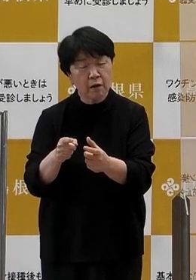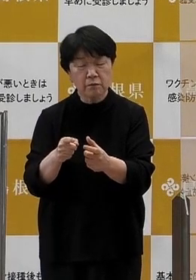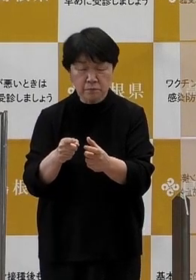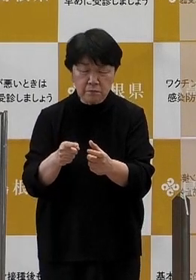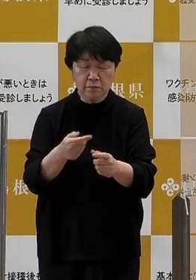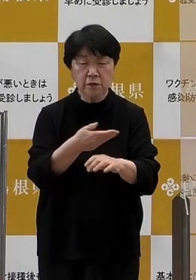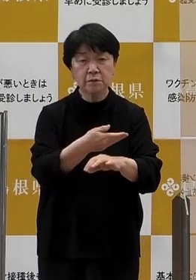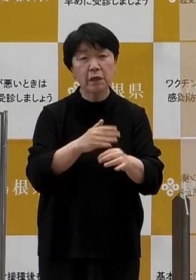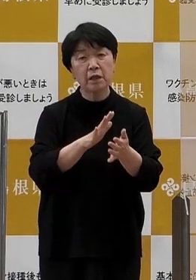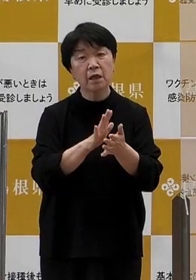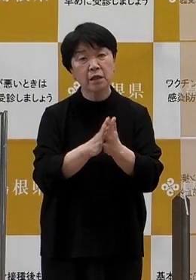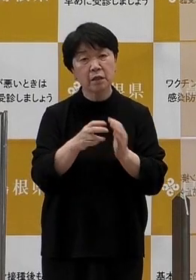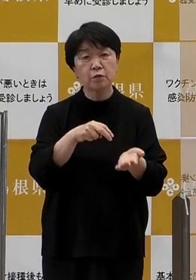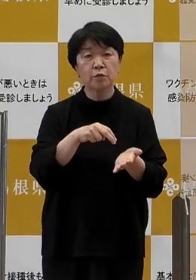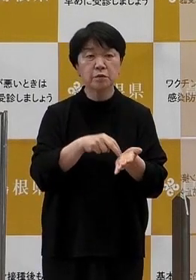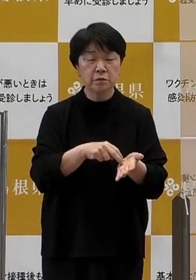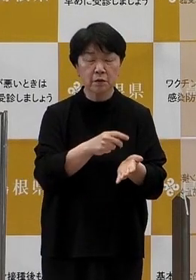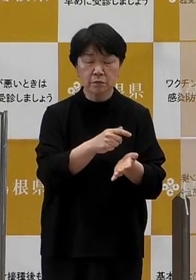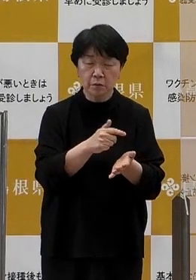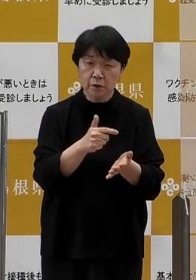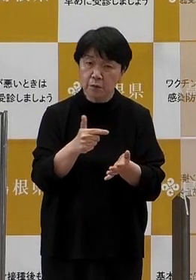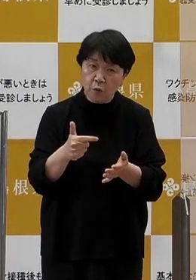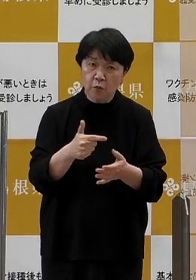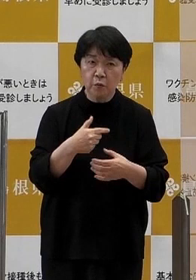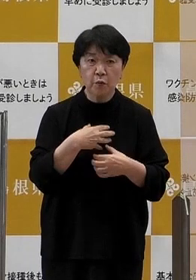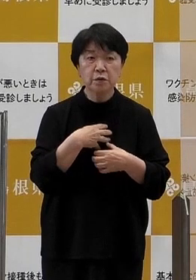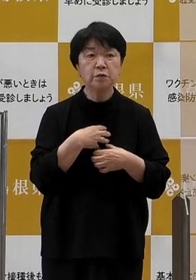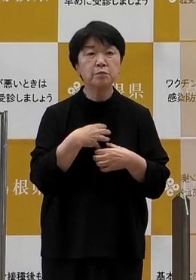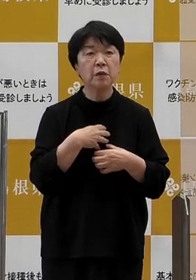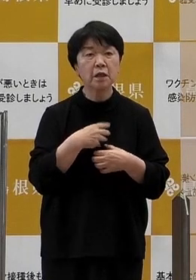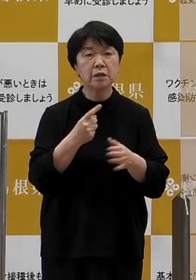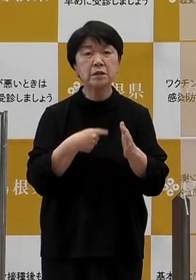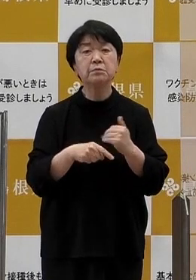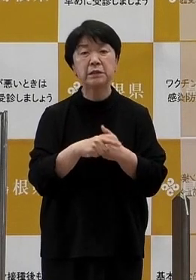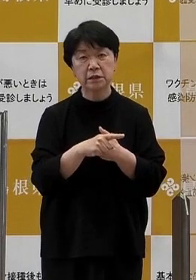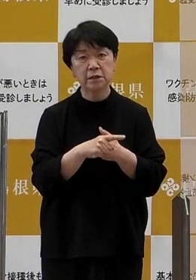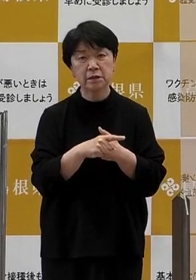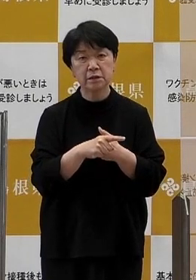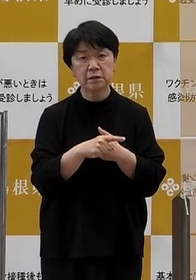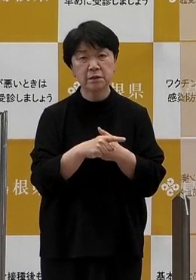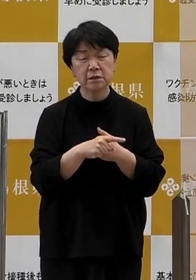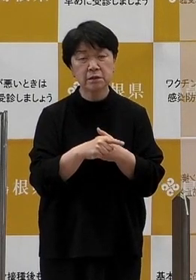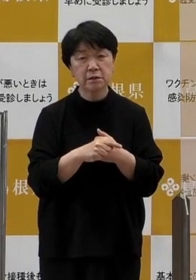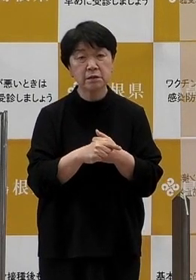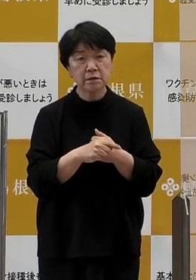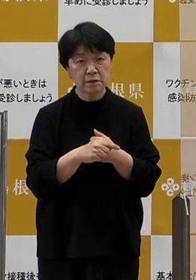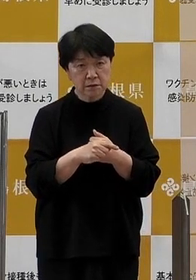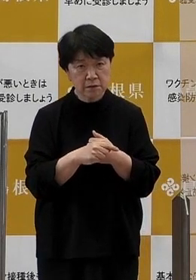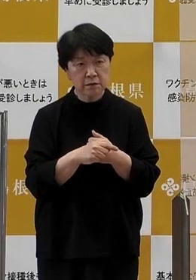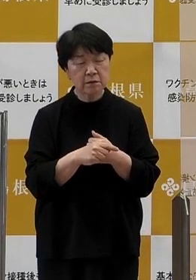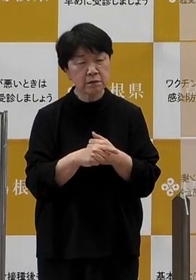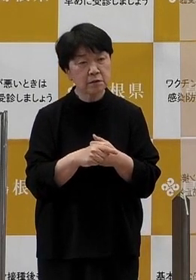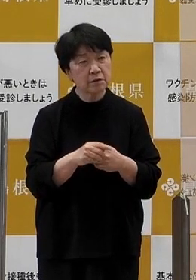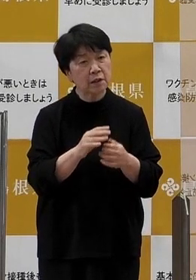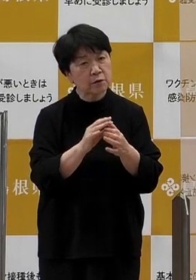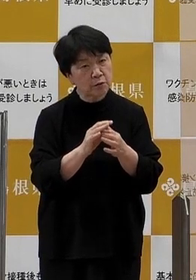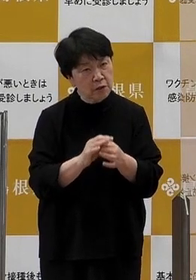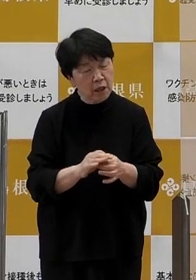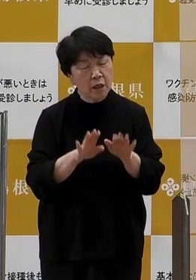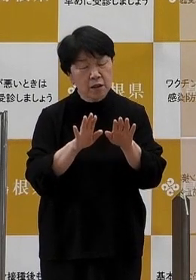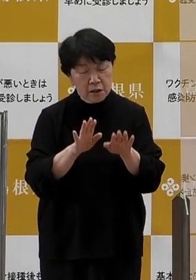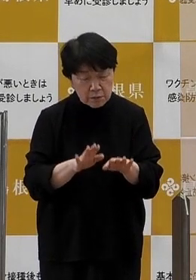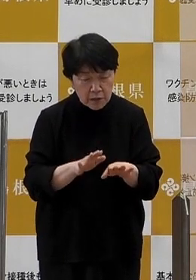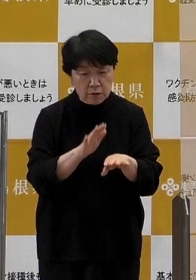ねと。そんなリスクを取る必要ないですよねというのが、この数字だと思います。なので、今のやり方